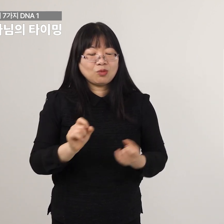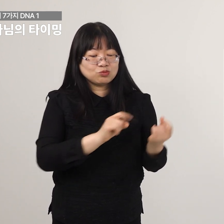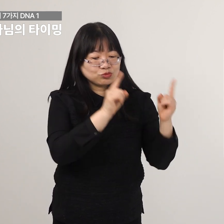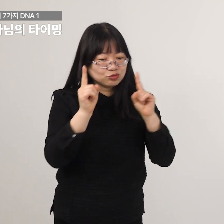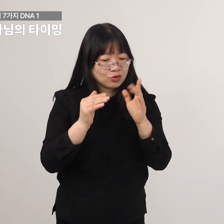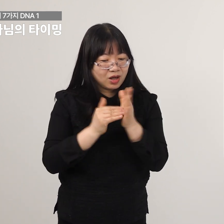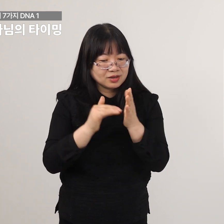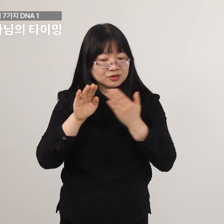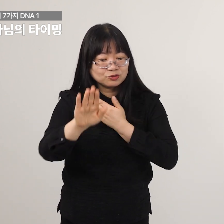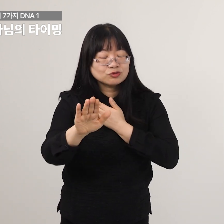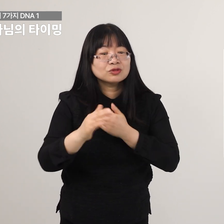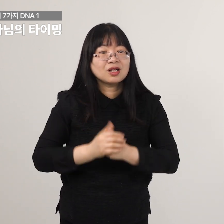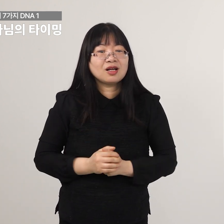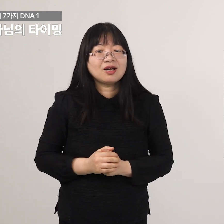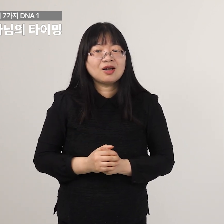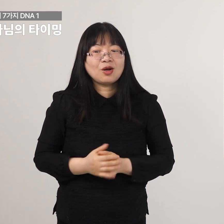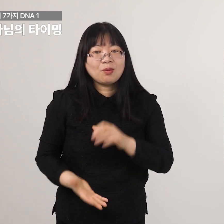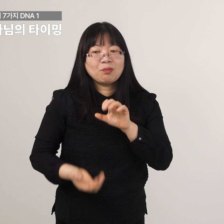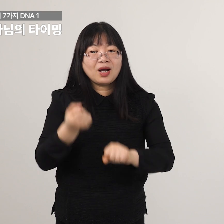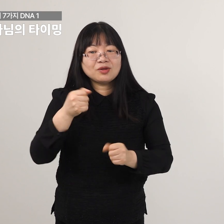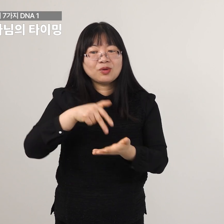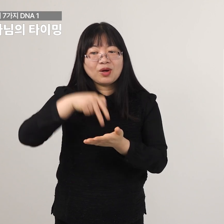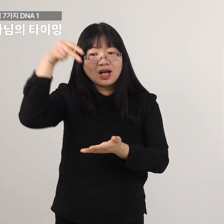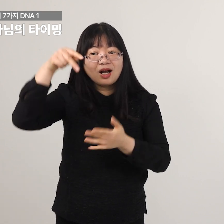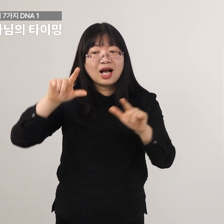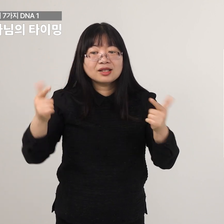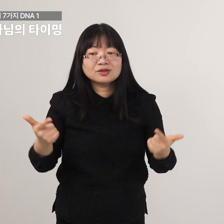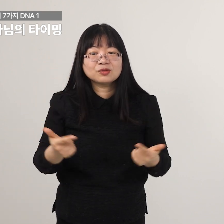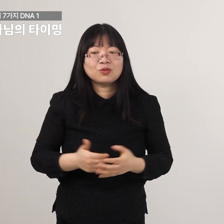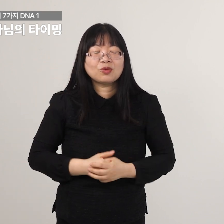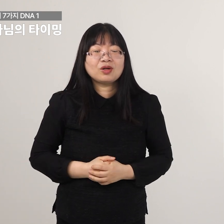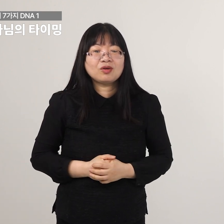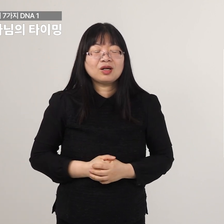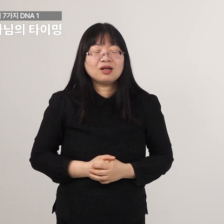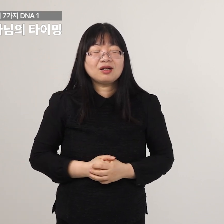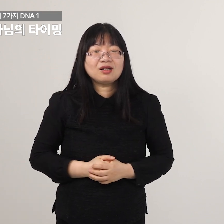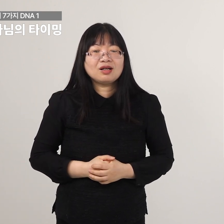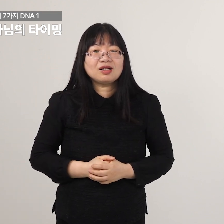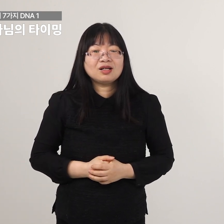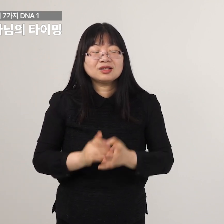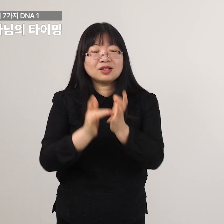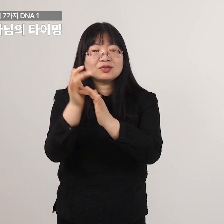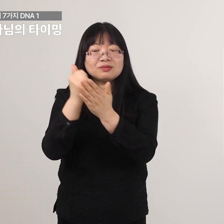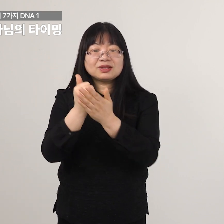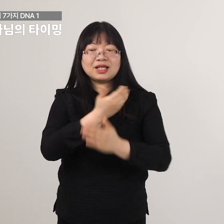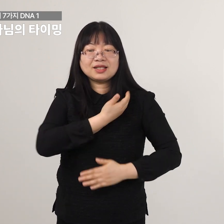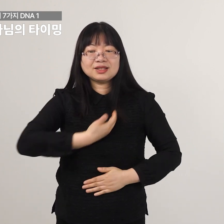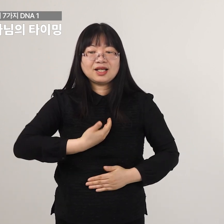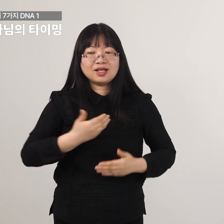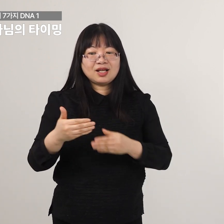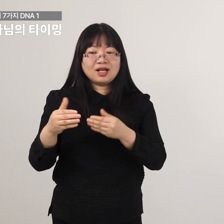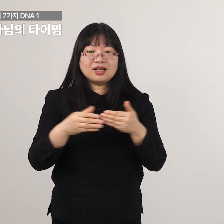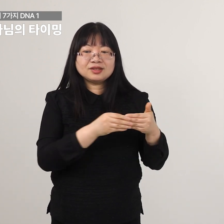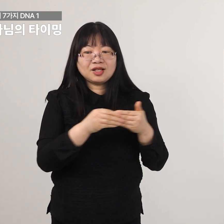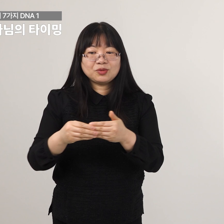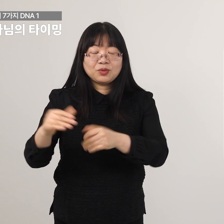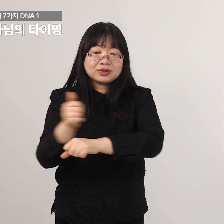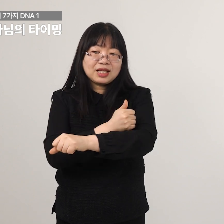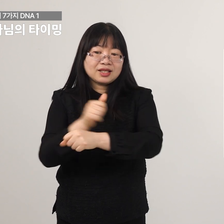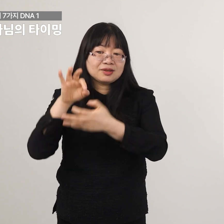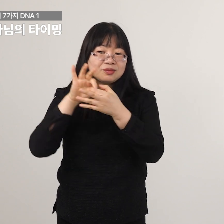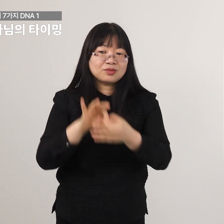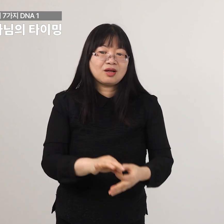부활하신 다음에 바로 승천하신 것이 아니라 그가 제자들을 데리고